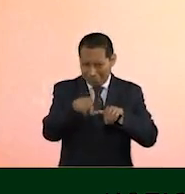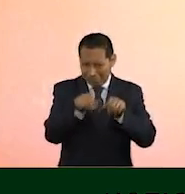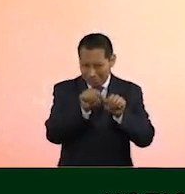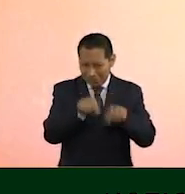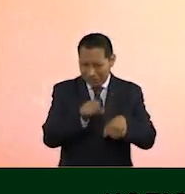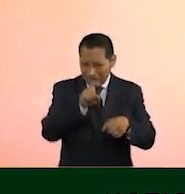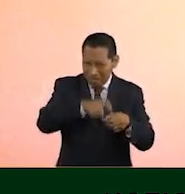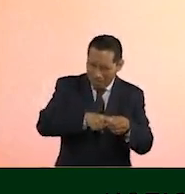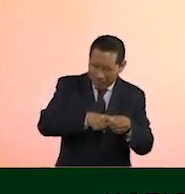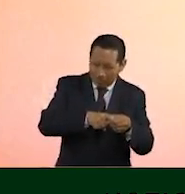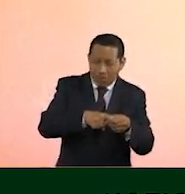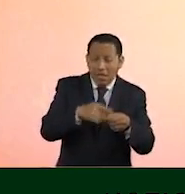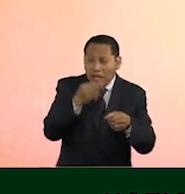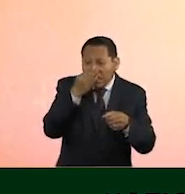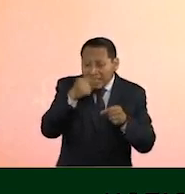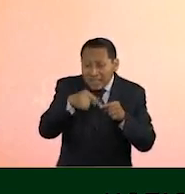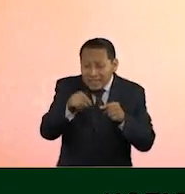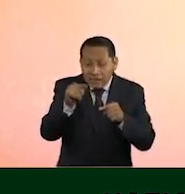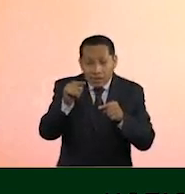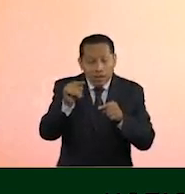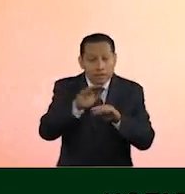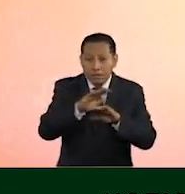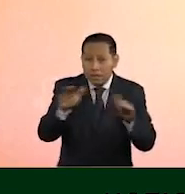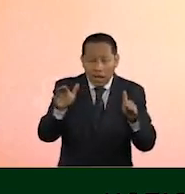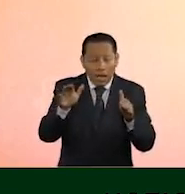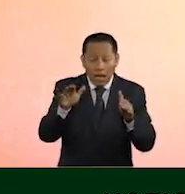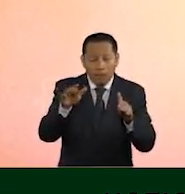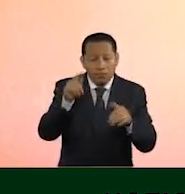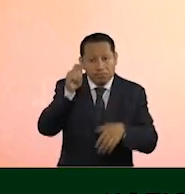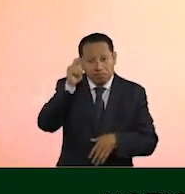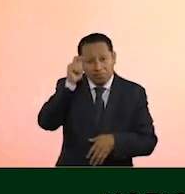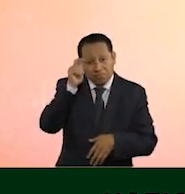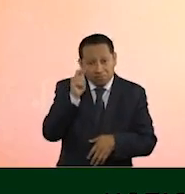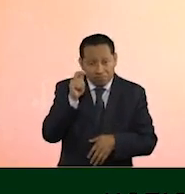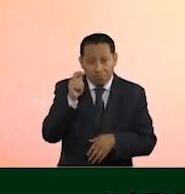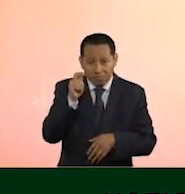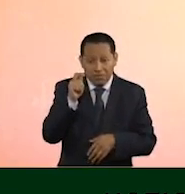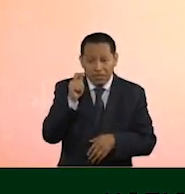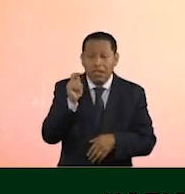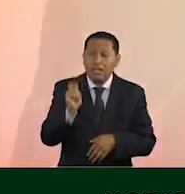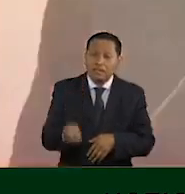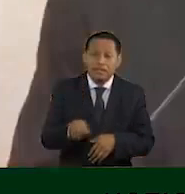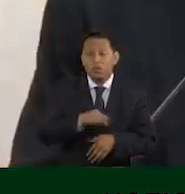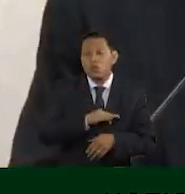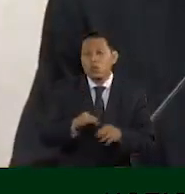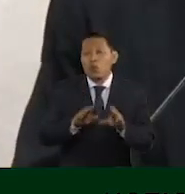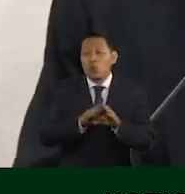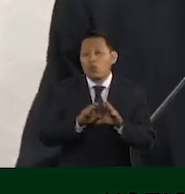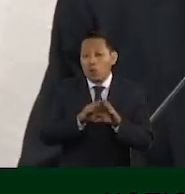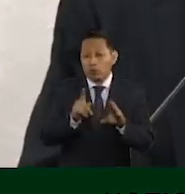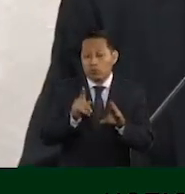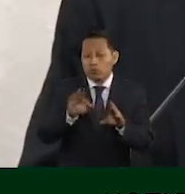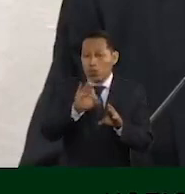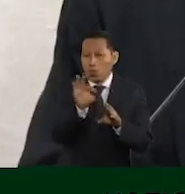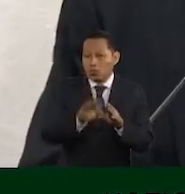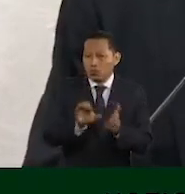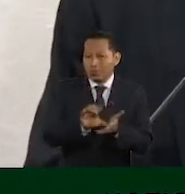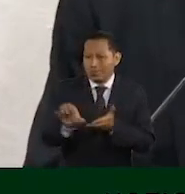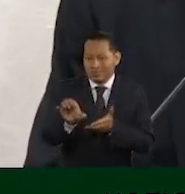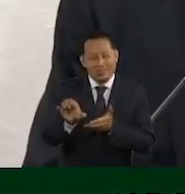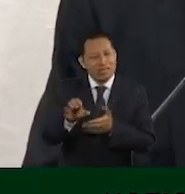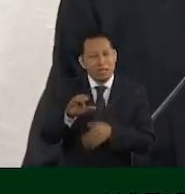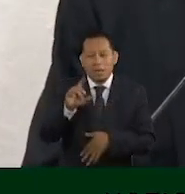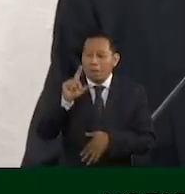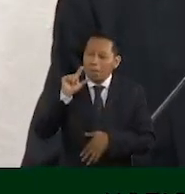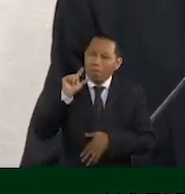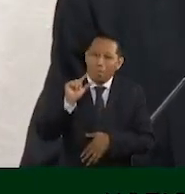sistema y van a recibir una pensión con una tasa de reemplazo muy baja.